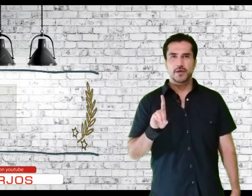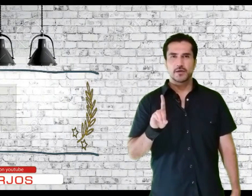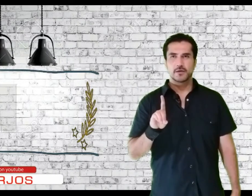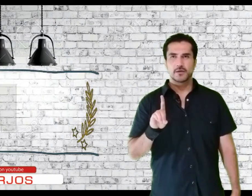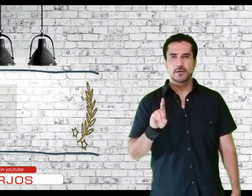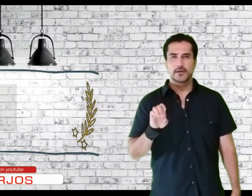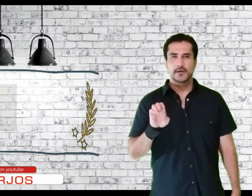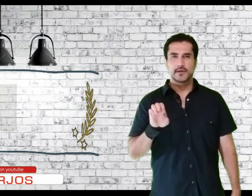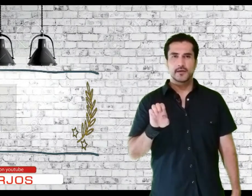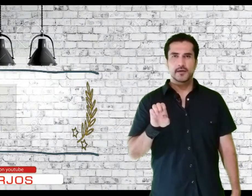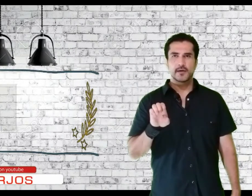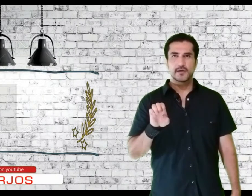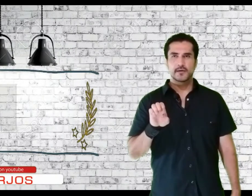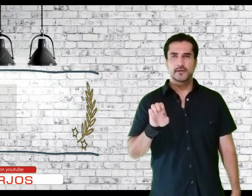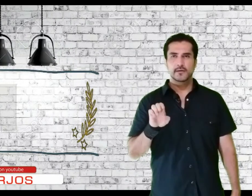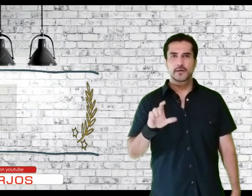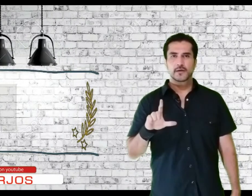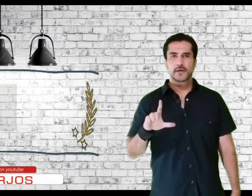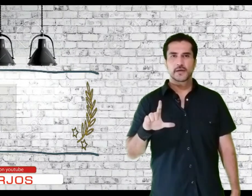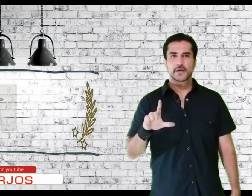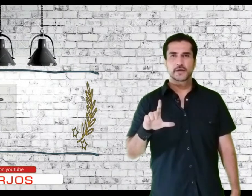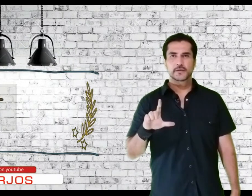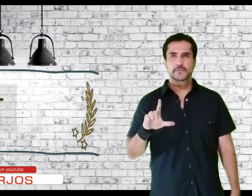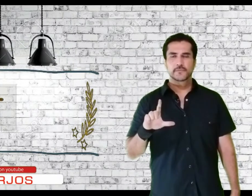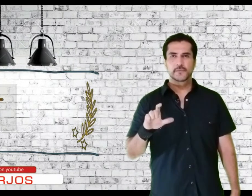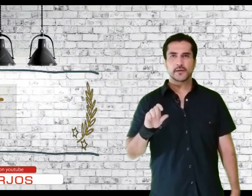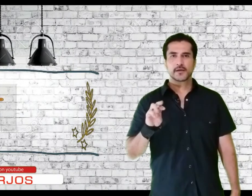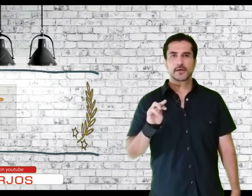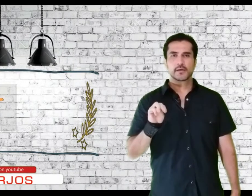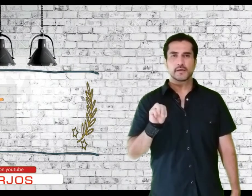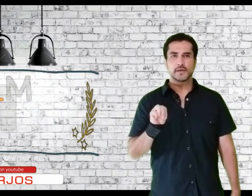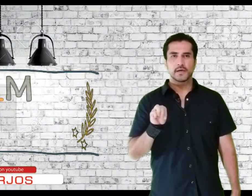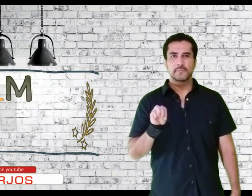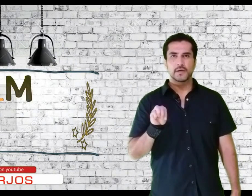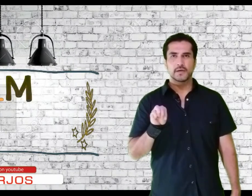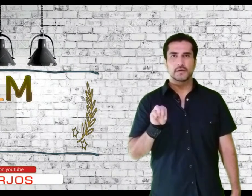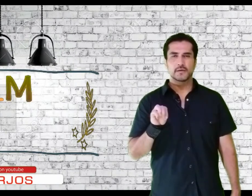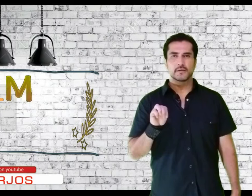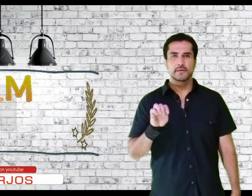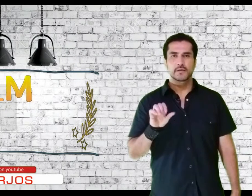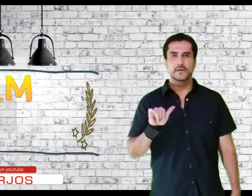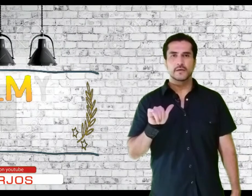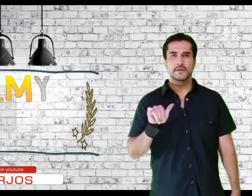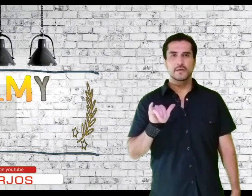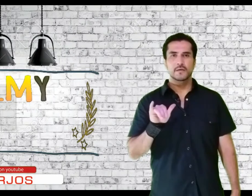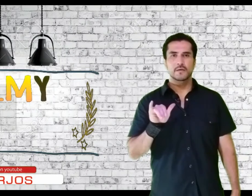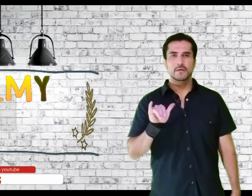D, E, L, M, I,